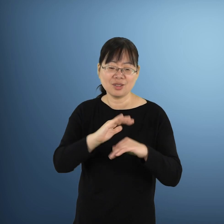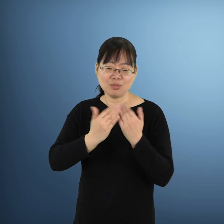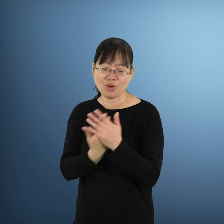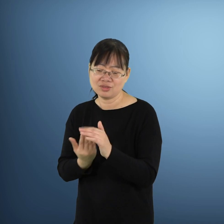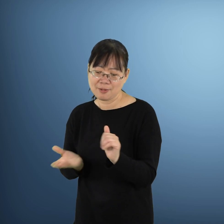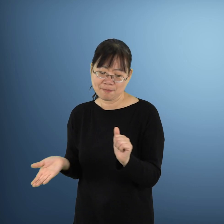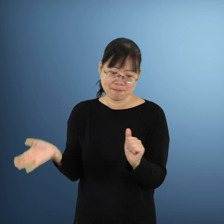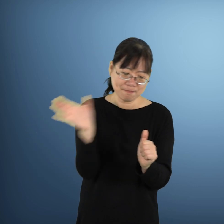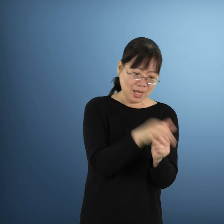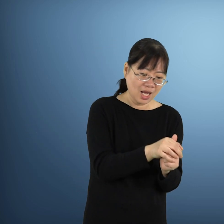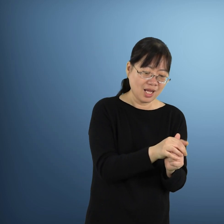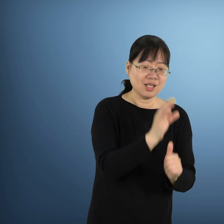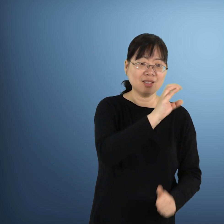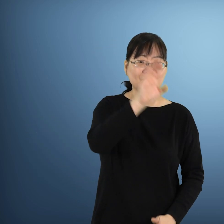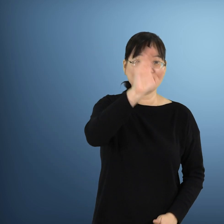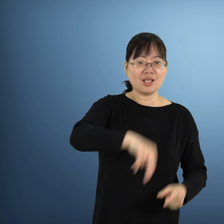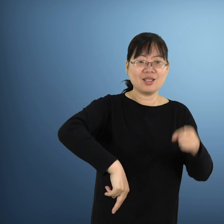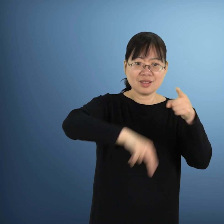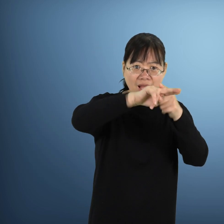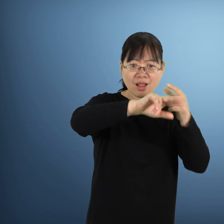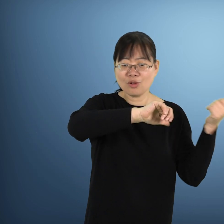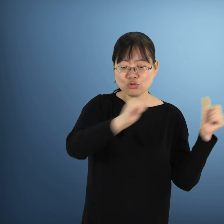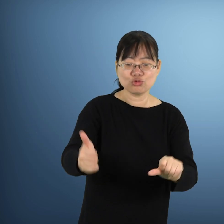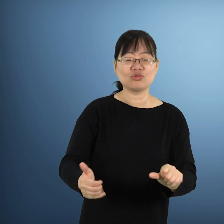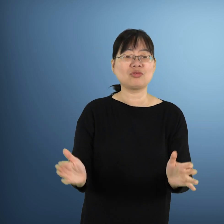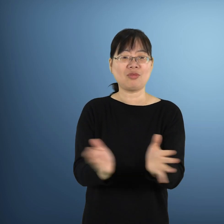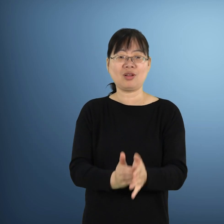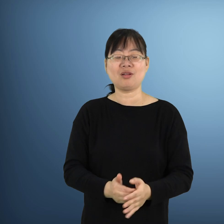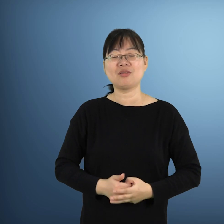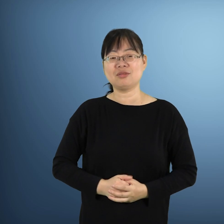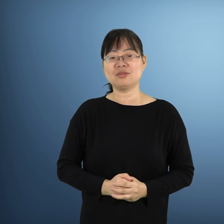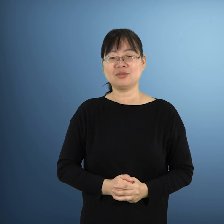뒤집어 쓰시고 십자가에 죽으신 거예요.